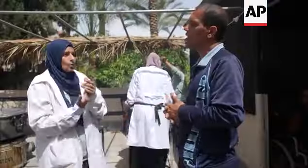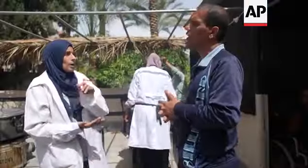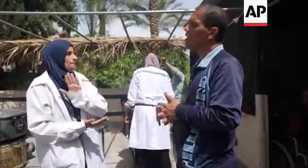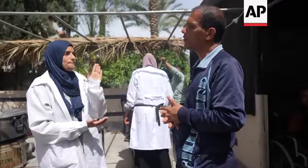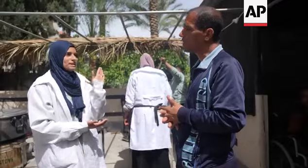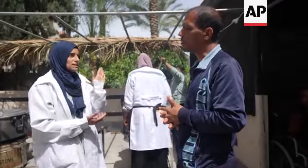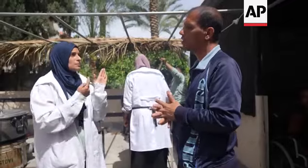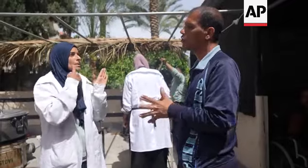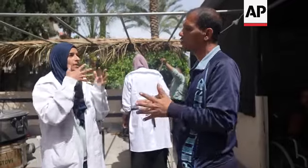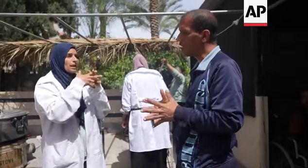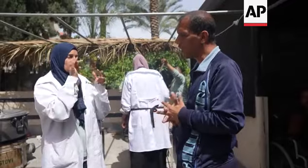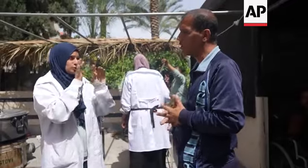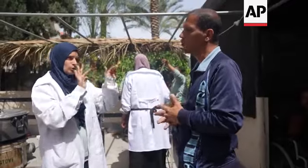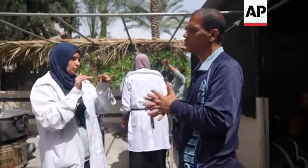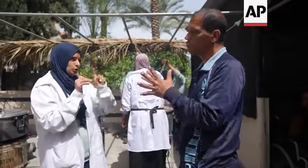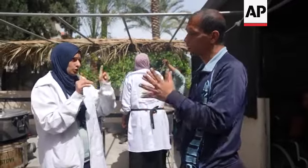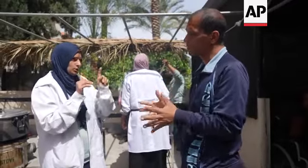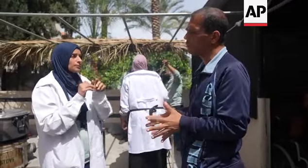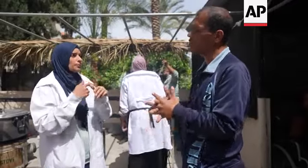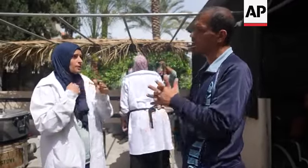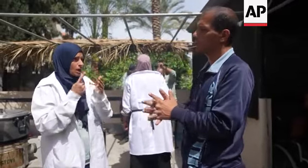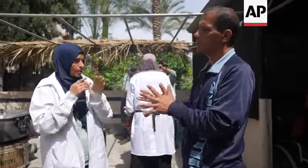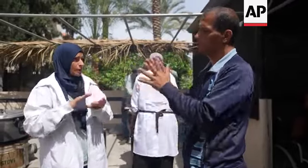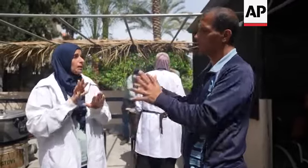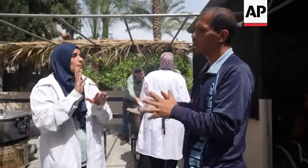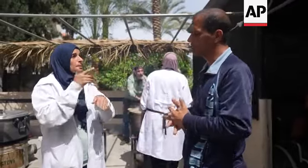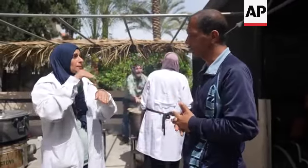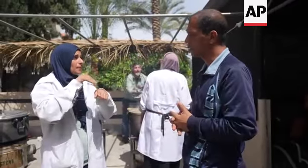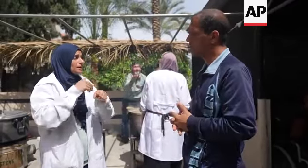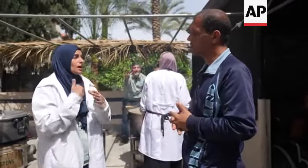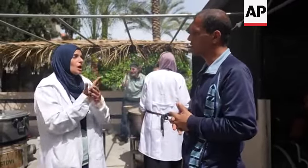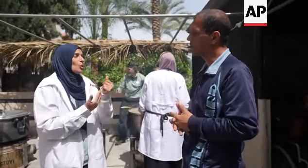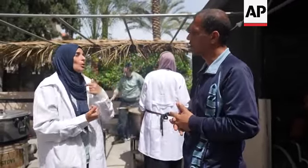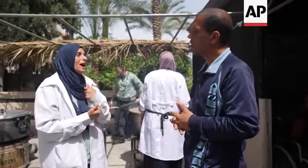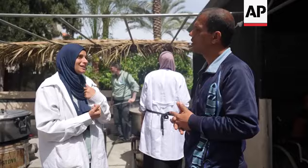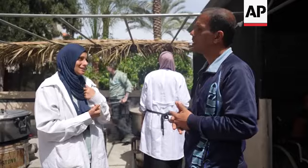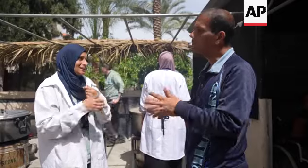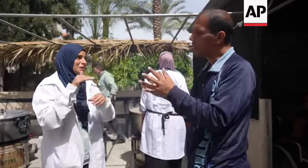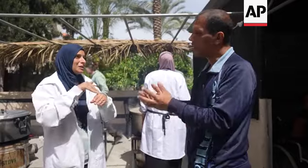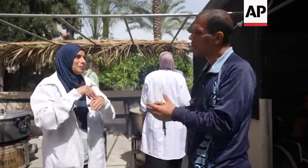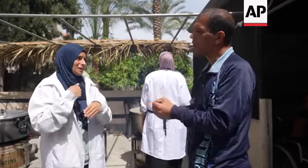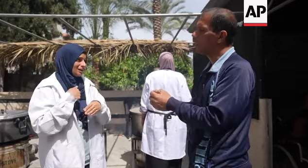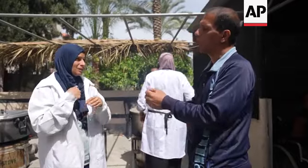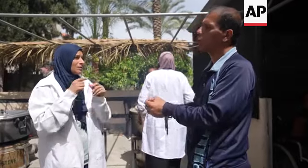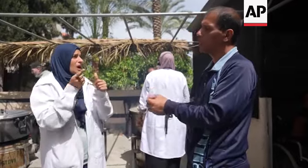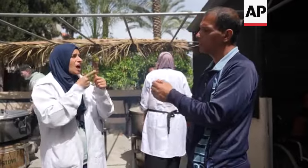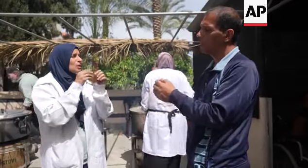كانت هي في البيت هي وجوزها لحالهم، وهي وجوزها أصم وهي أصم لحالهم في البيت. تمام، ابنها عندها